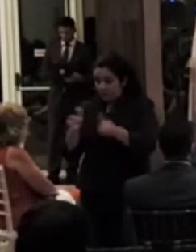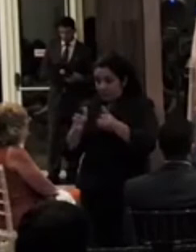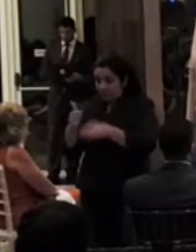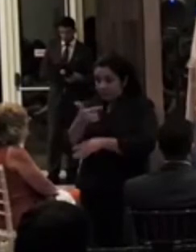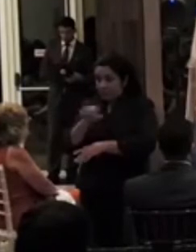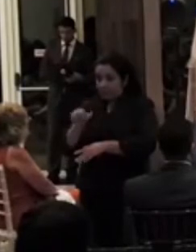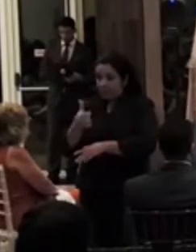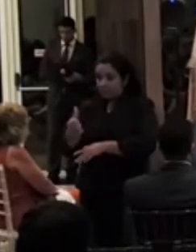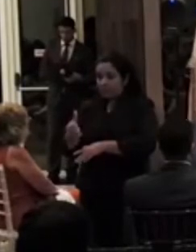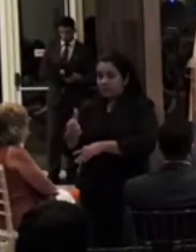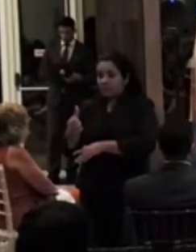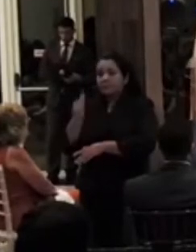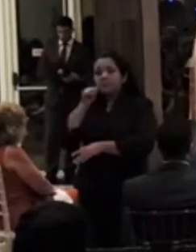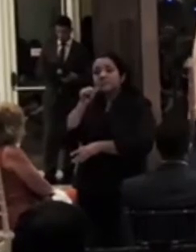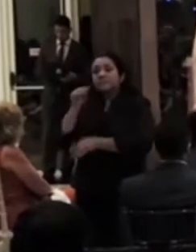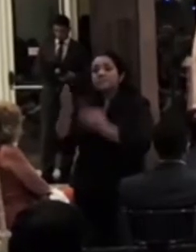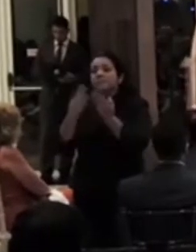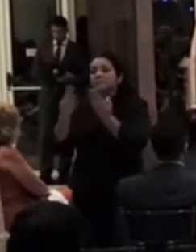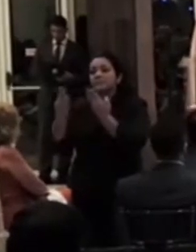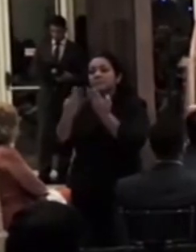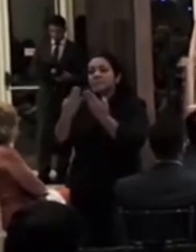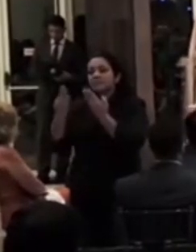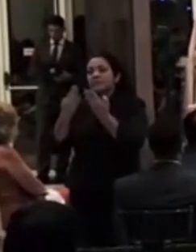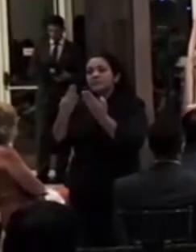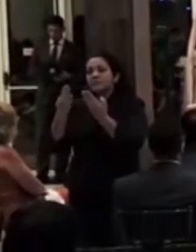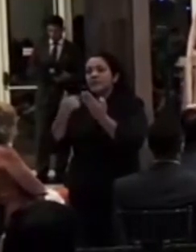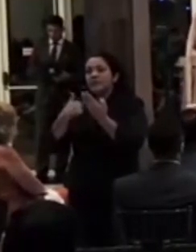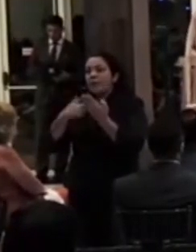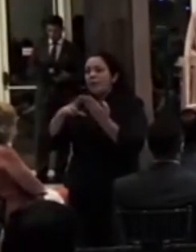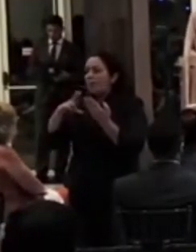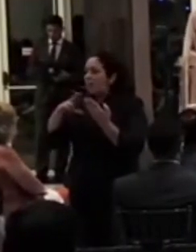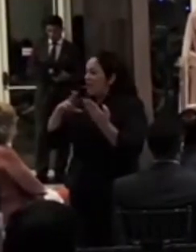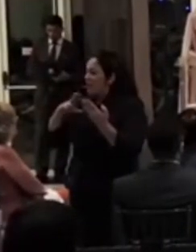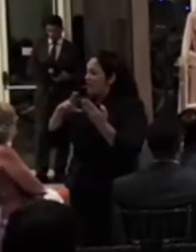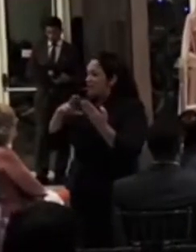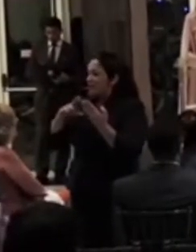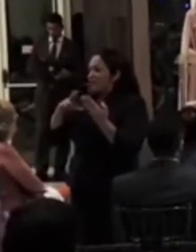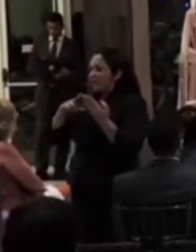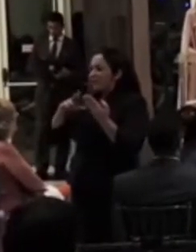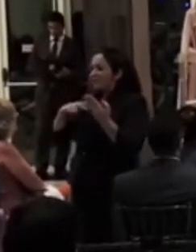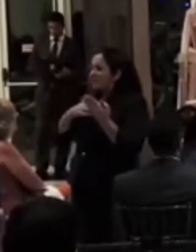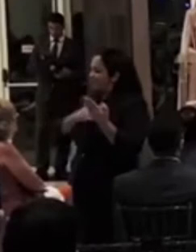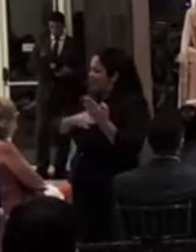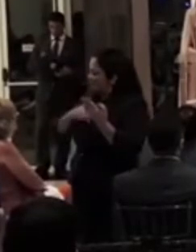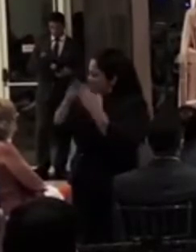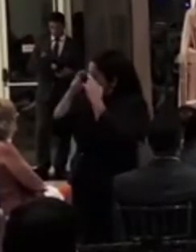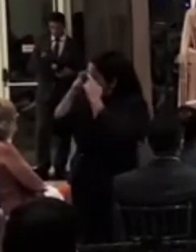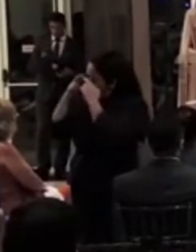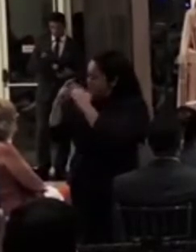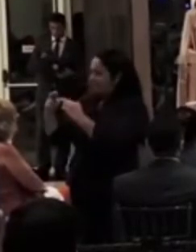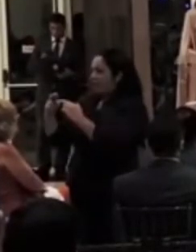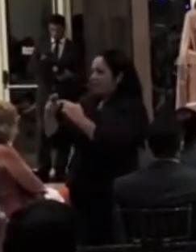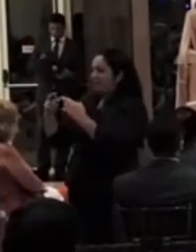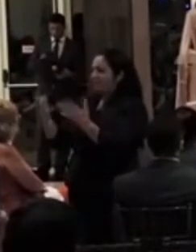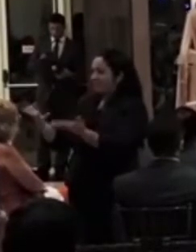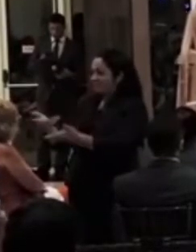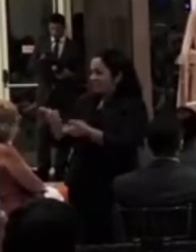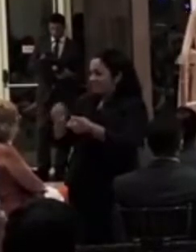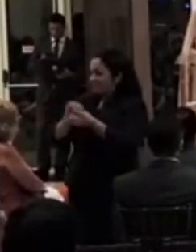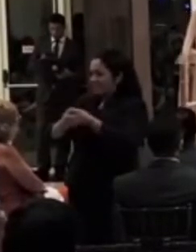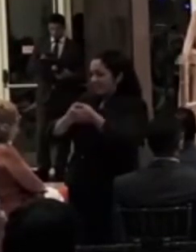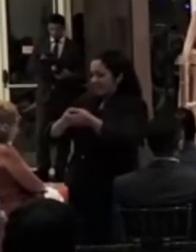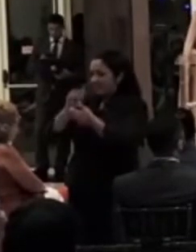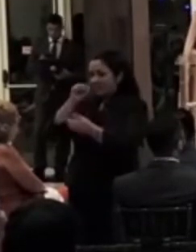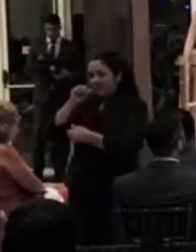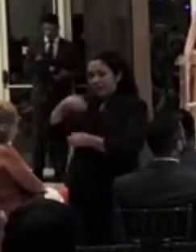2013-2016, a psicóloga, pela qual particularmente nutro grande respeito e admiração, saudando a